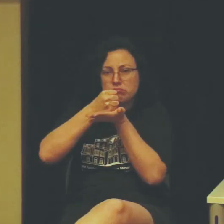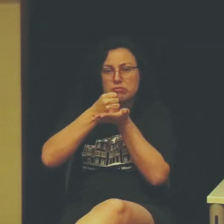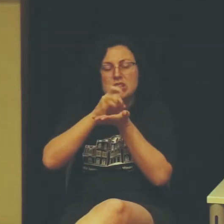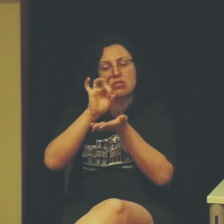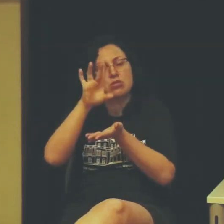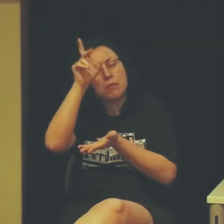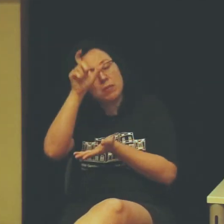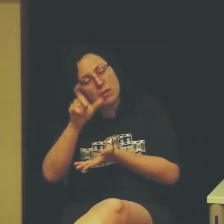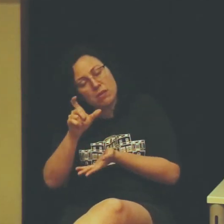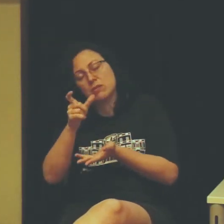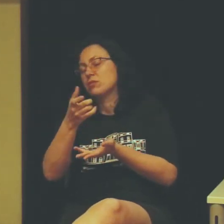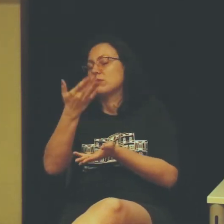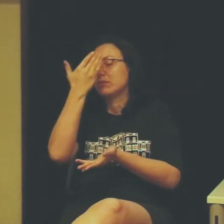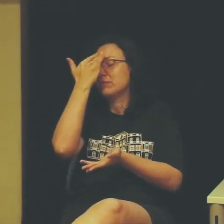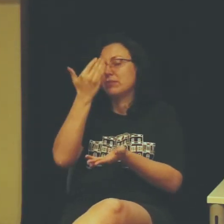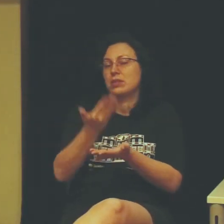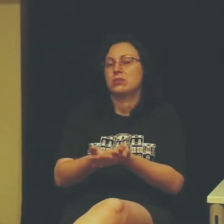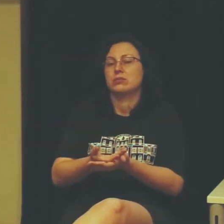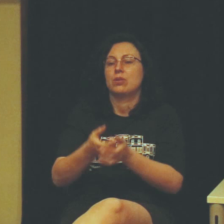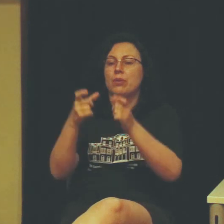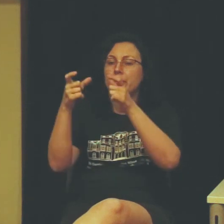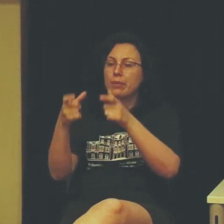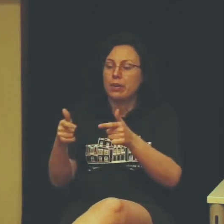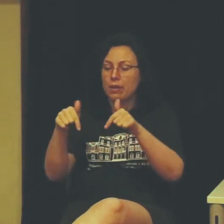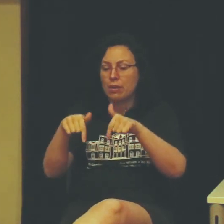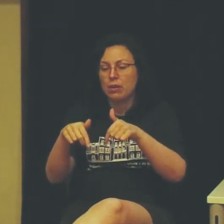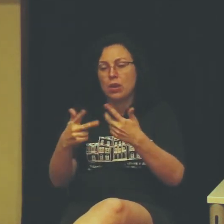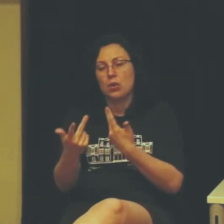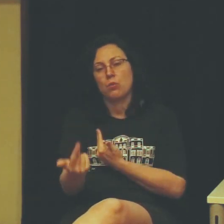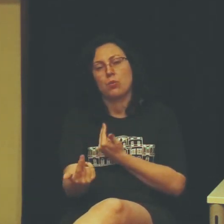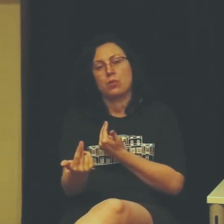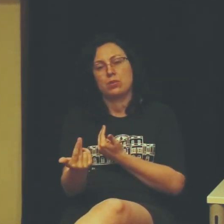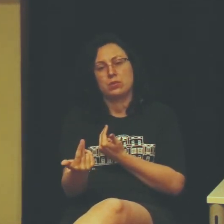não acreditam, né, em espaços como esses aqui,